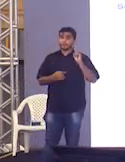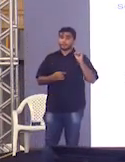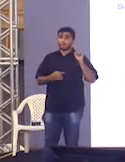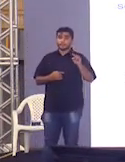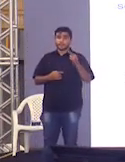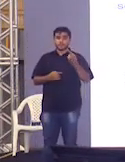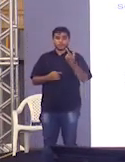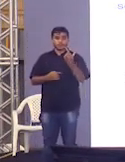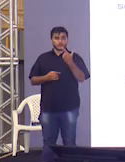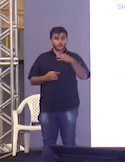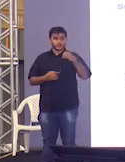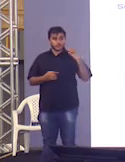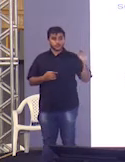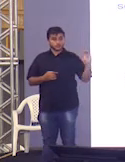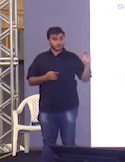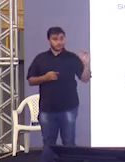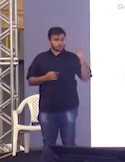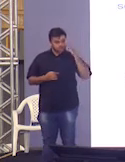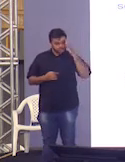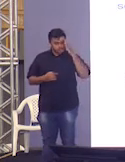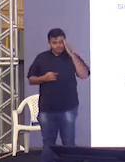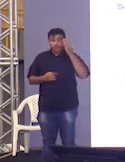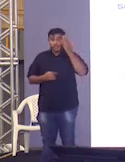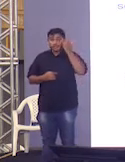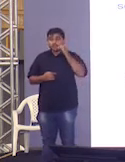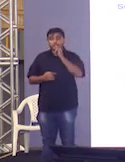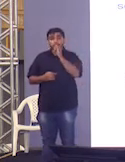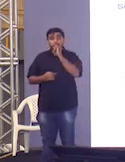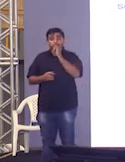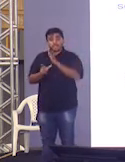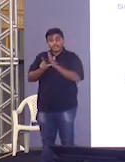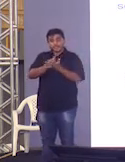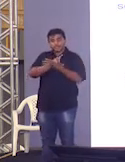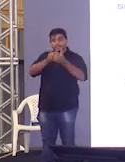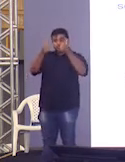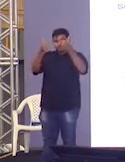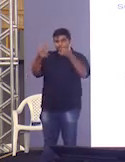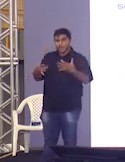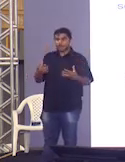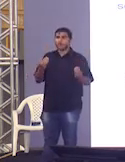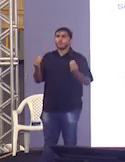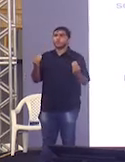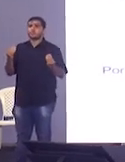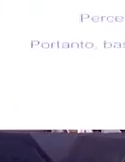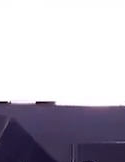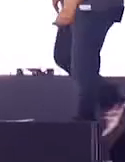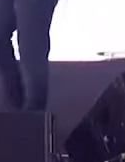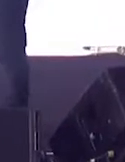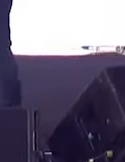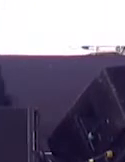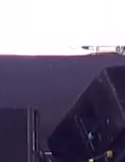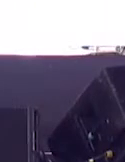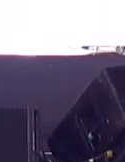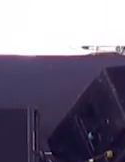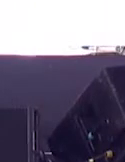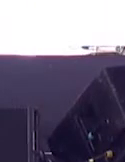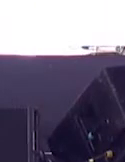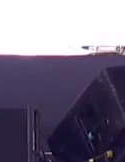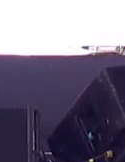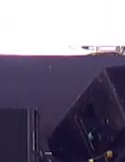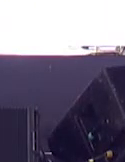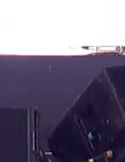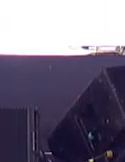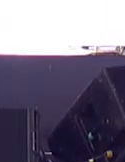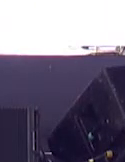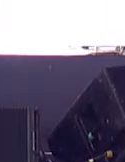1.200. É só dar um exemplo. Beleza? Ok?